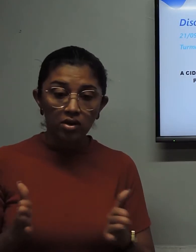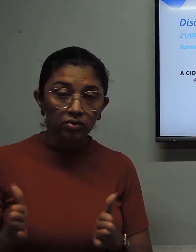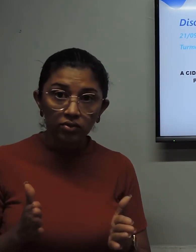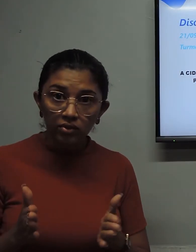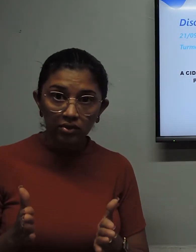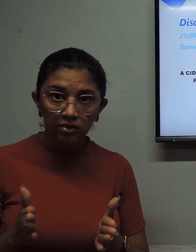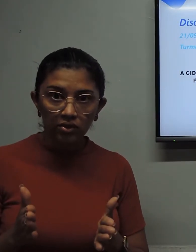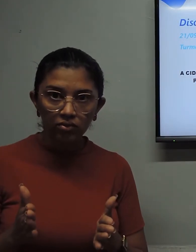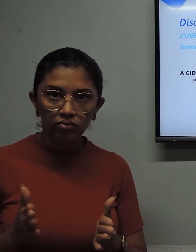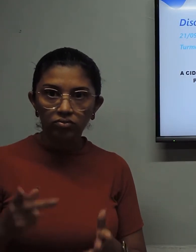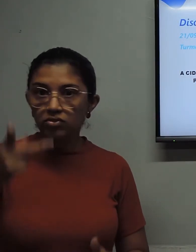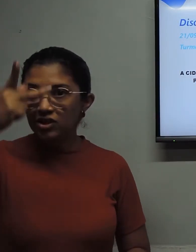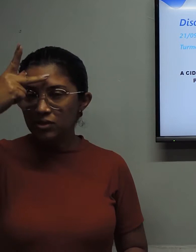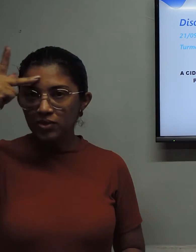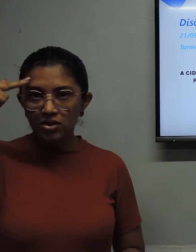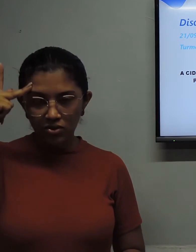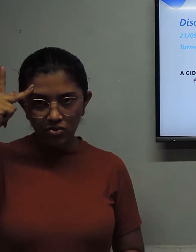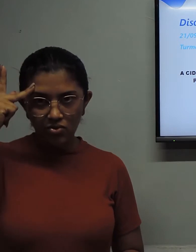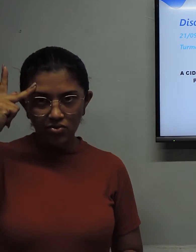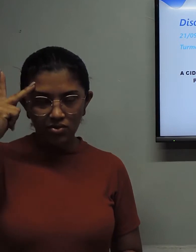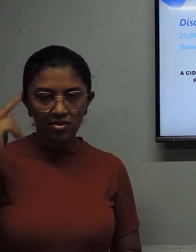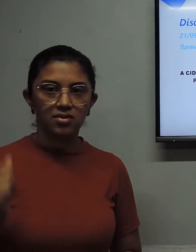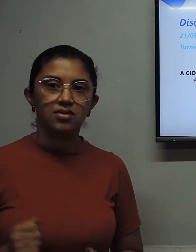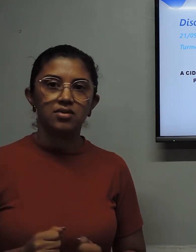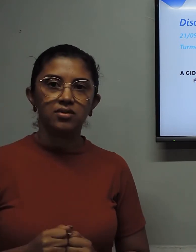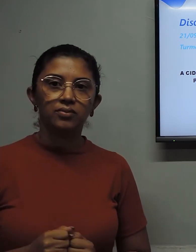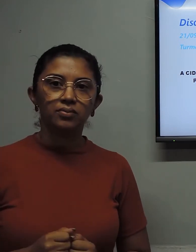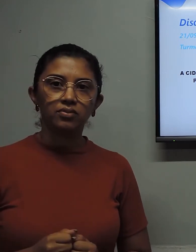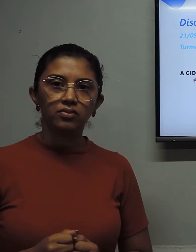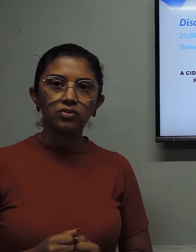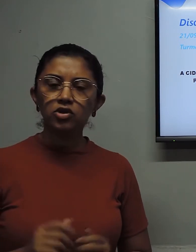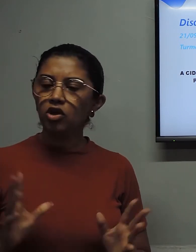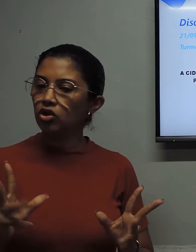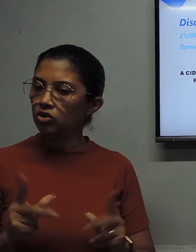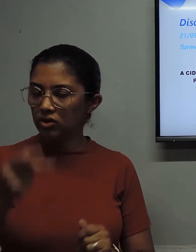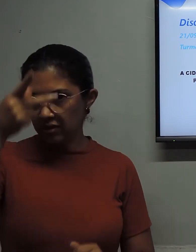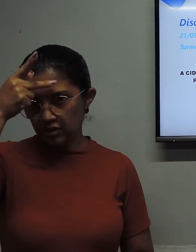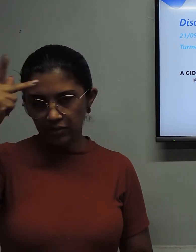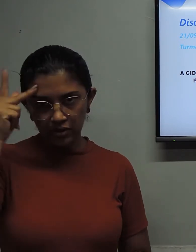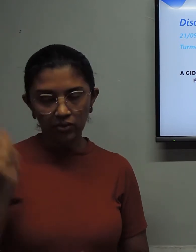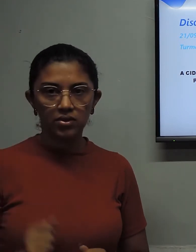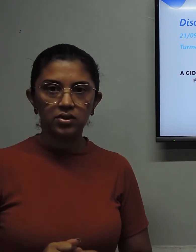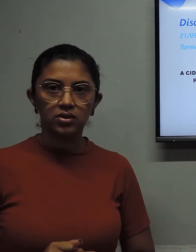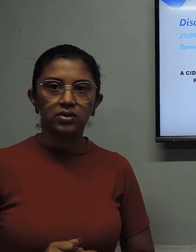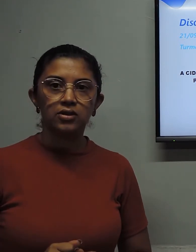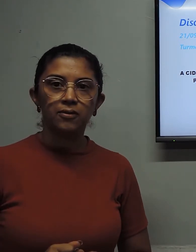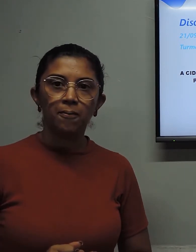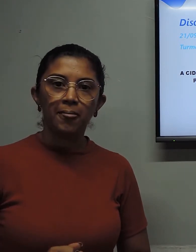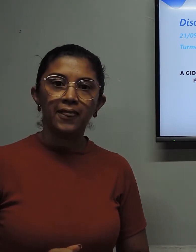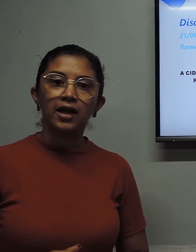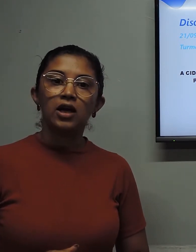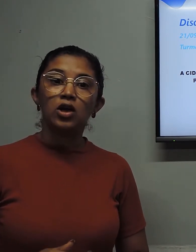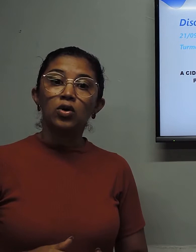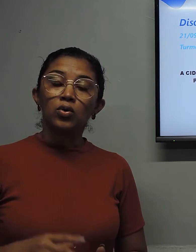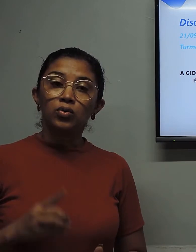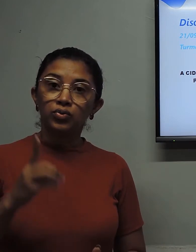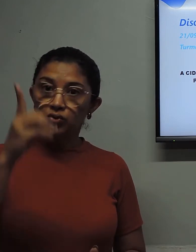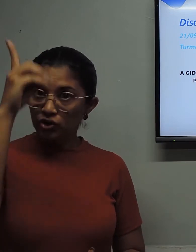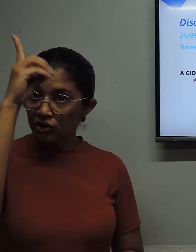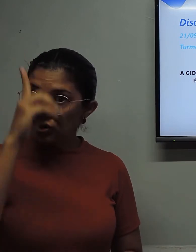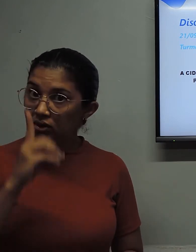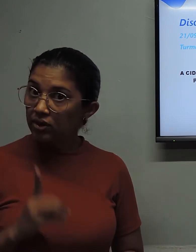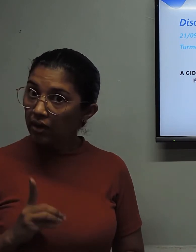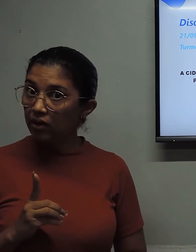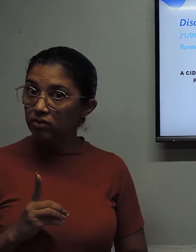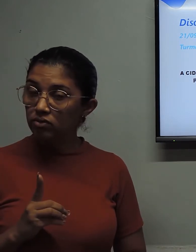dentro da sociedade. Falamos sobre as leis, os direitos e os deveres também. O que